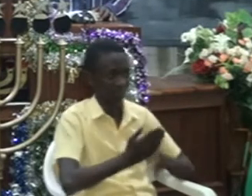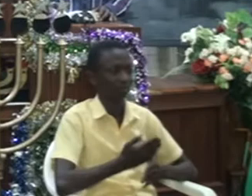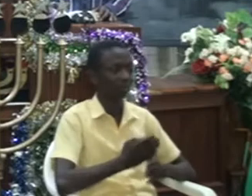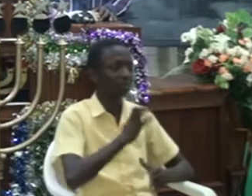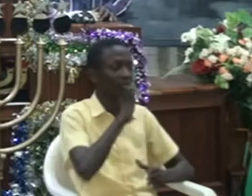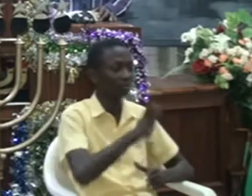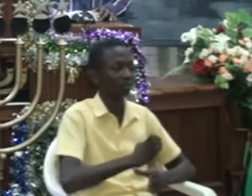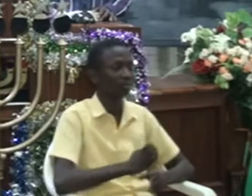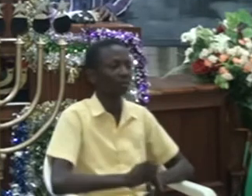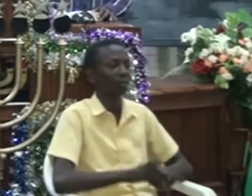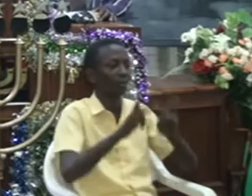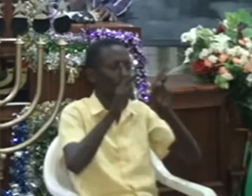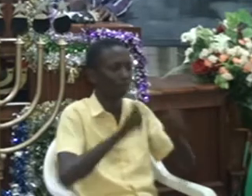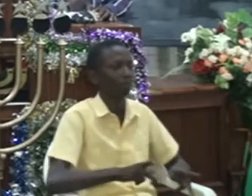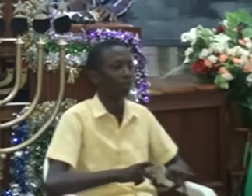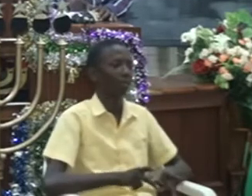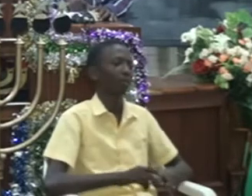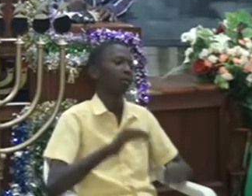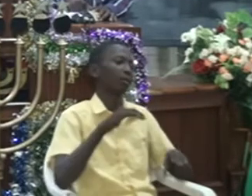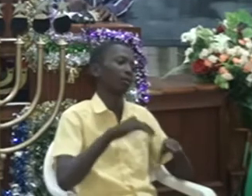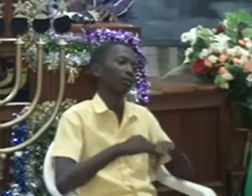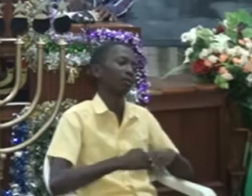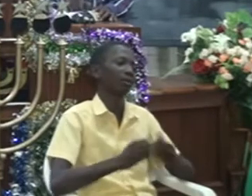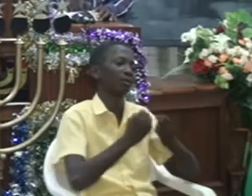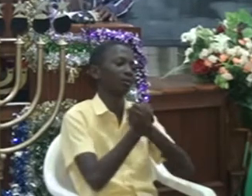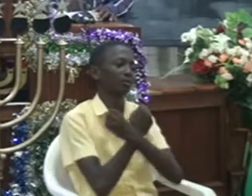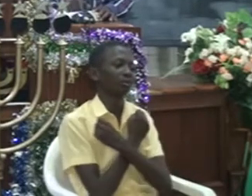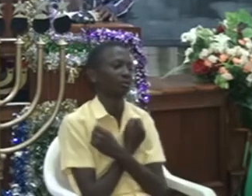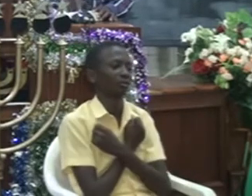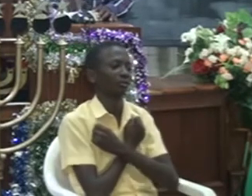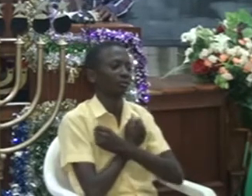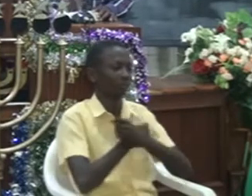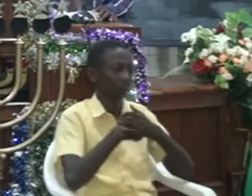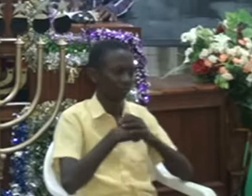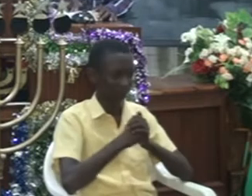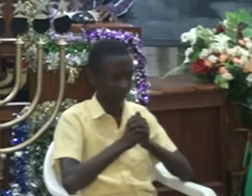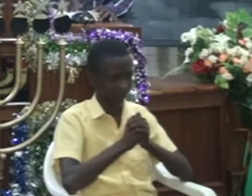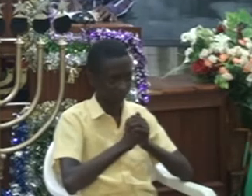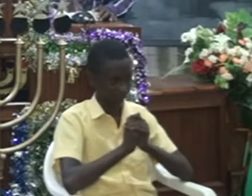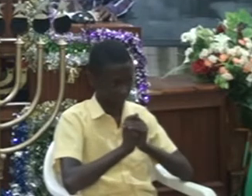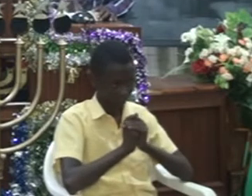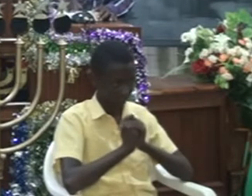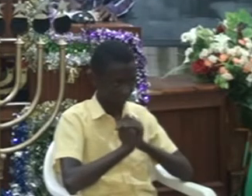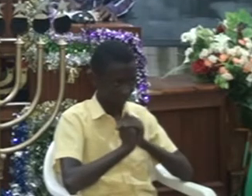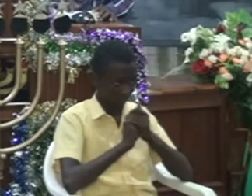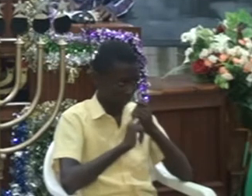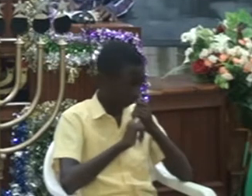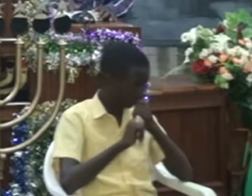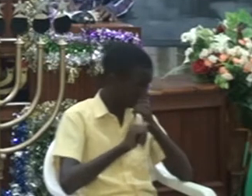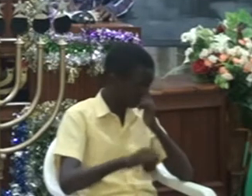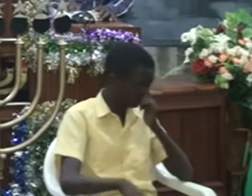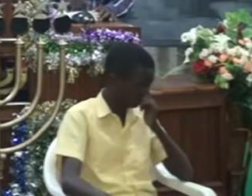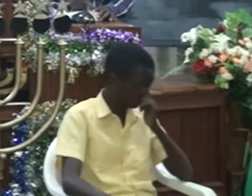fondé dans l'amour. Hata Kristo akae ndani ya mioyo yenu kwa imani, mukiwa